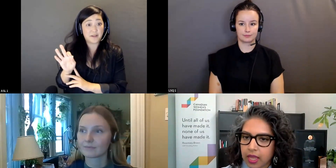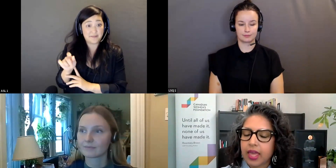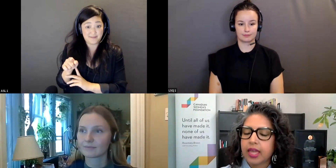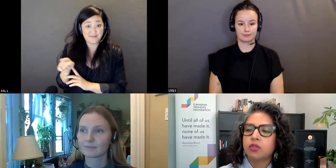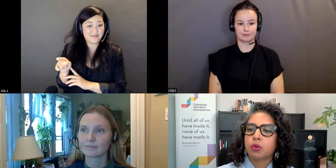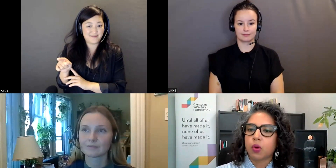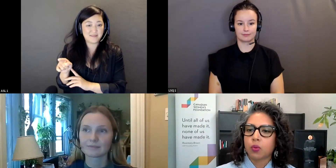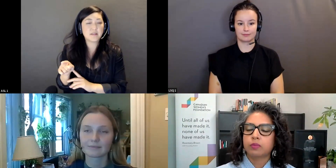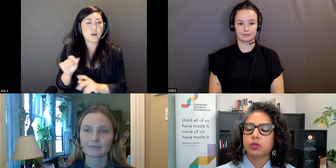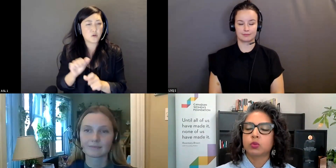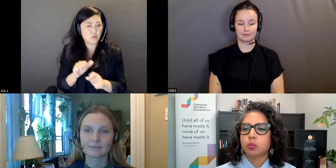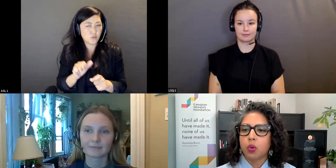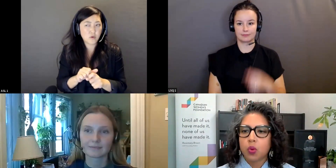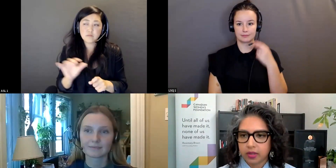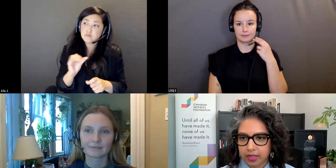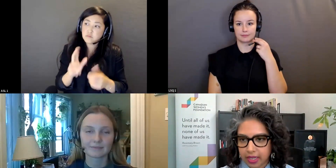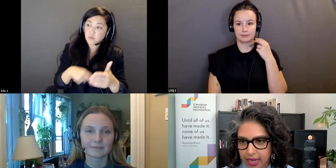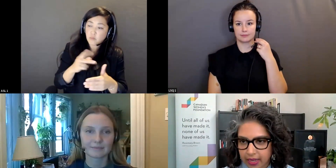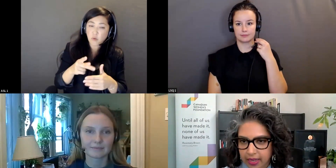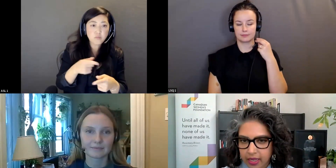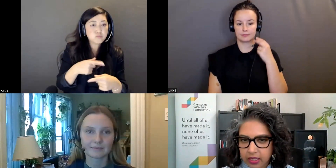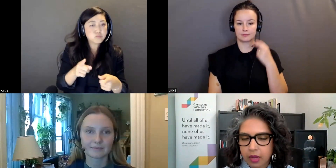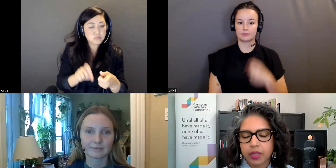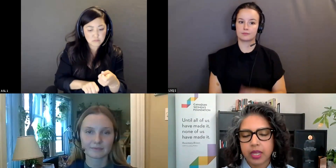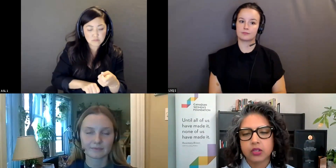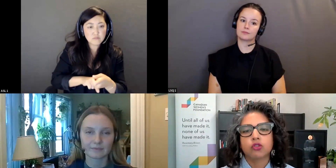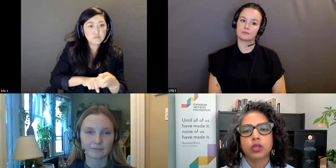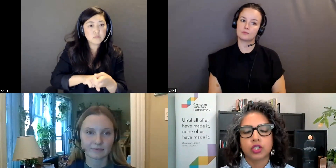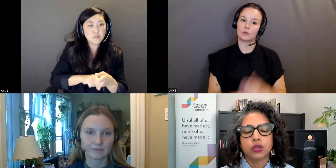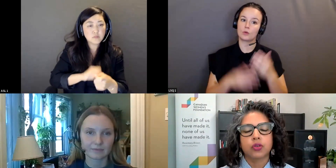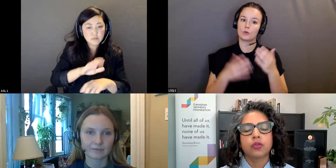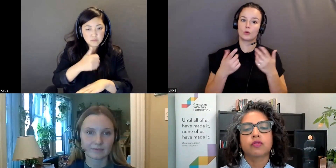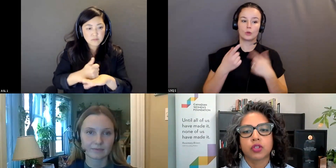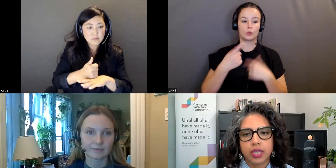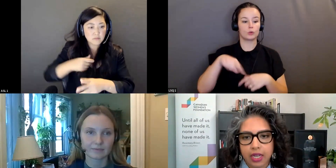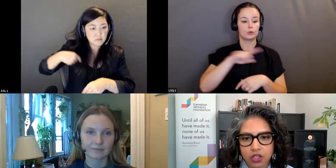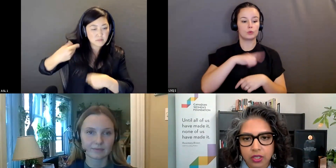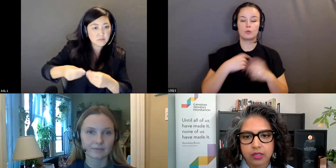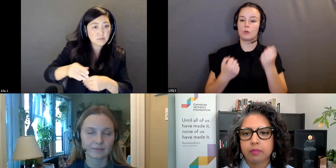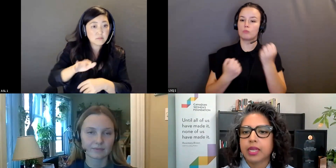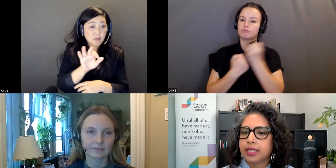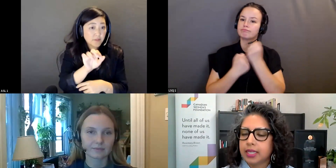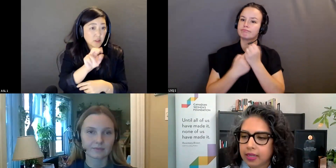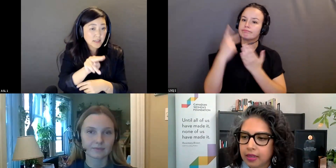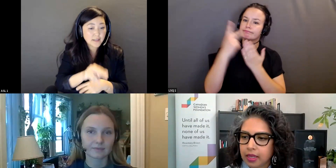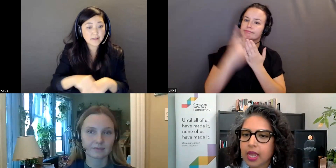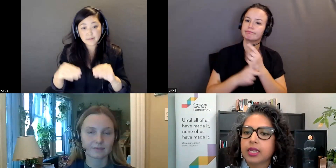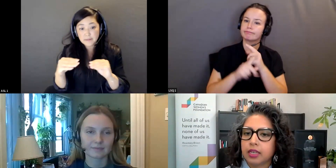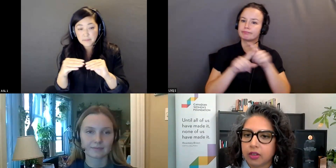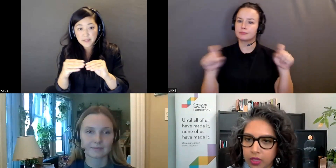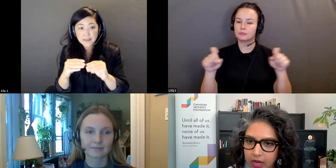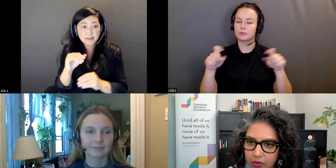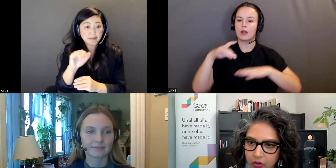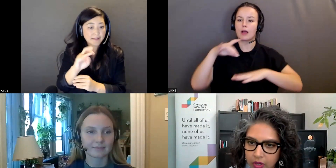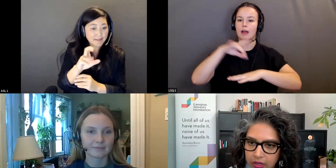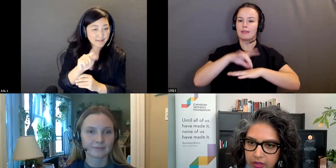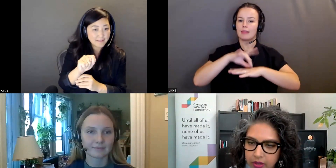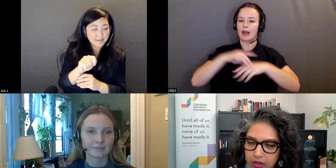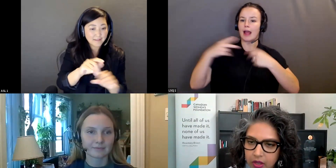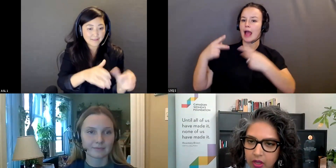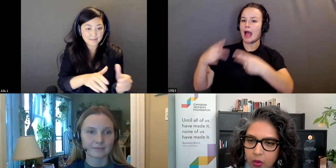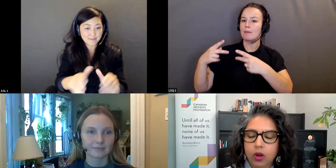Notre travail et celui des programmes que nous soutenons aujourd'hui se situent sur les terres traditionnelles